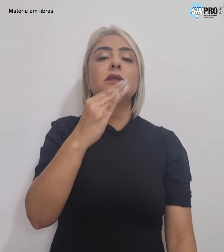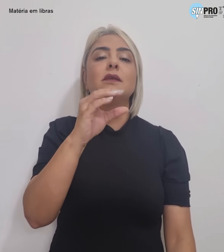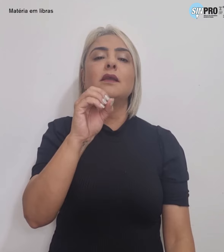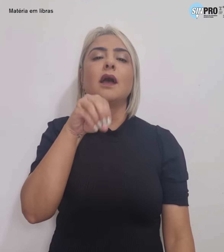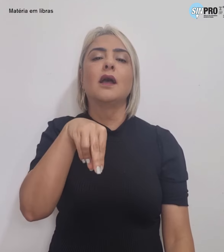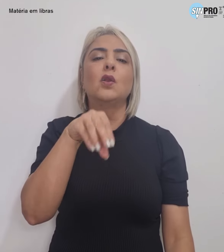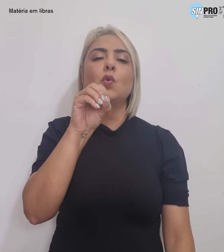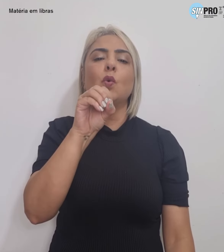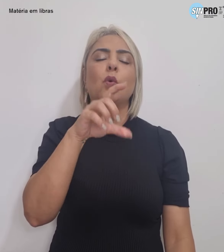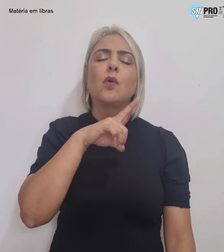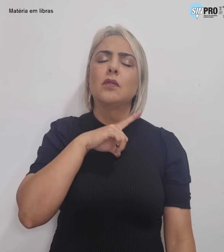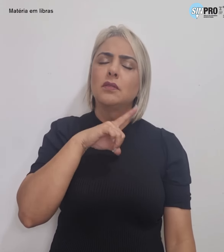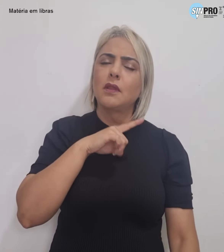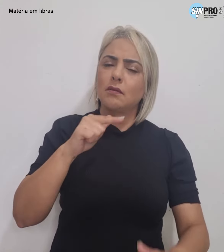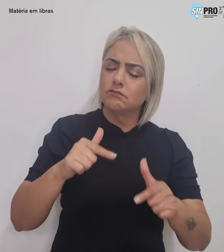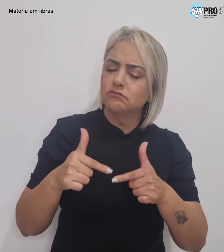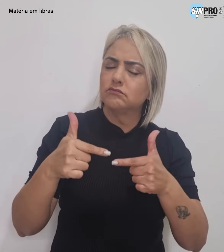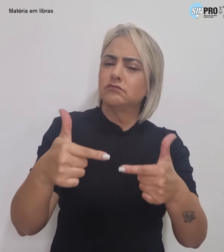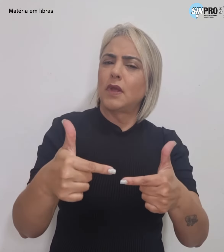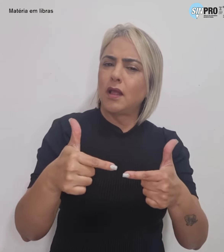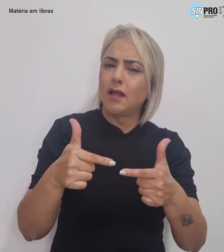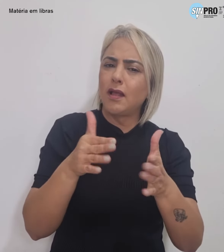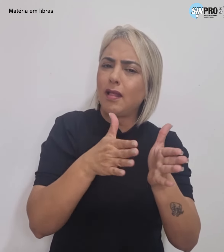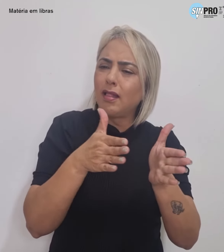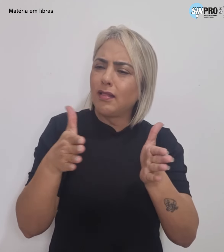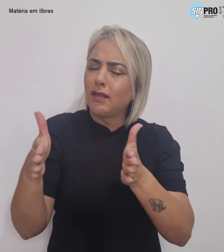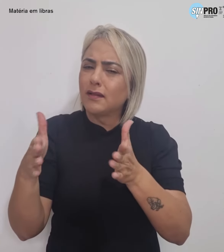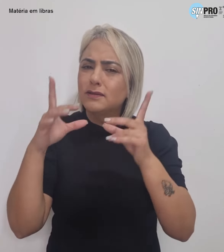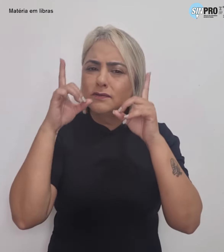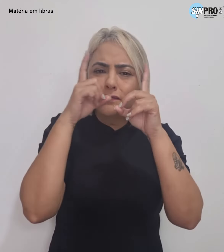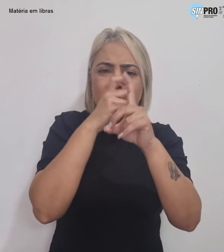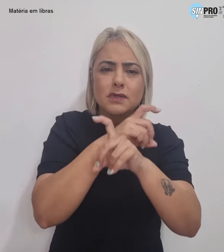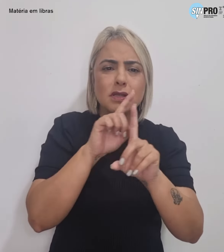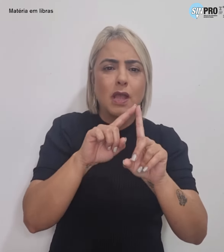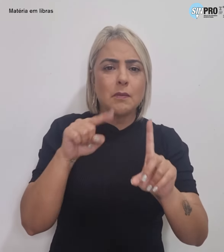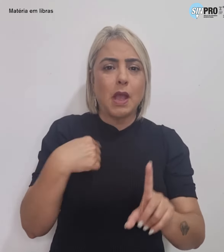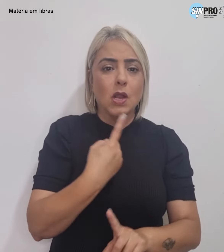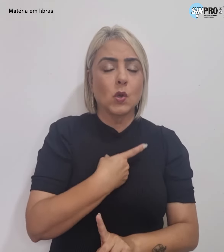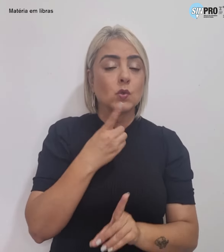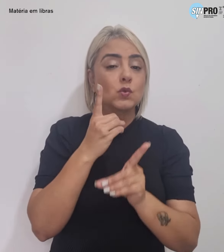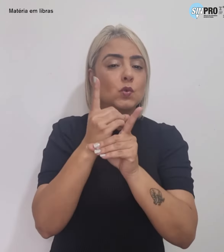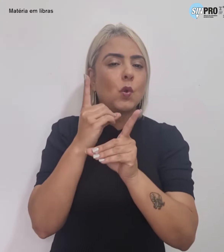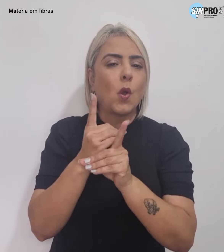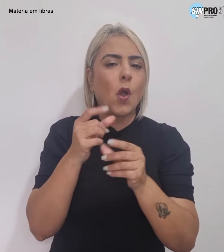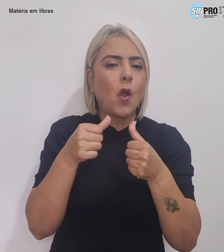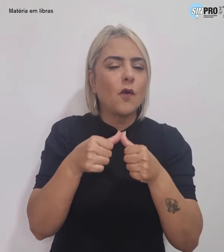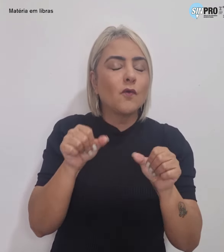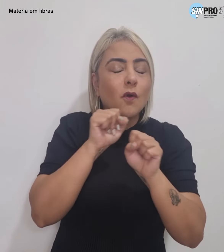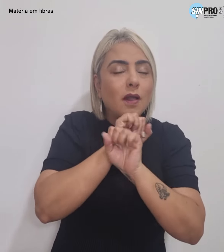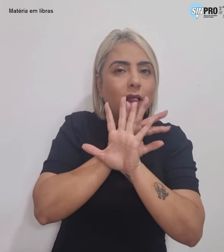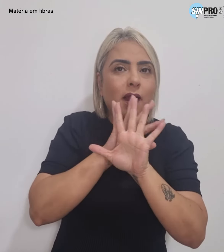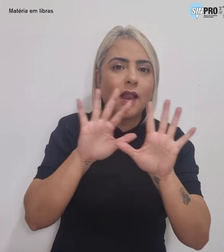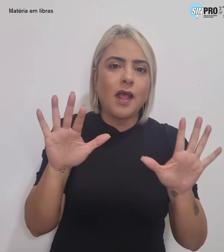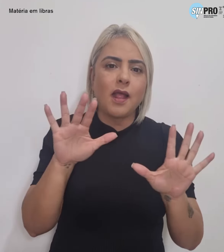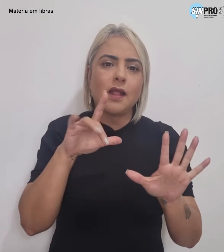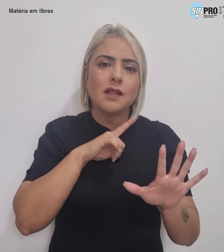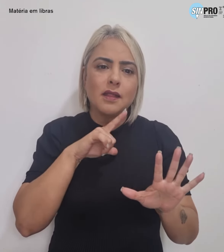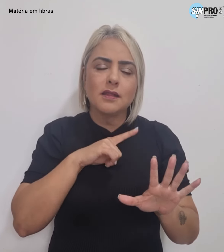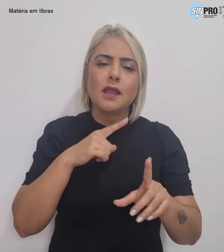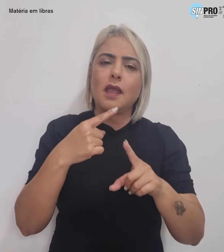Temos enfrentado tempos muito difíceis, mas no nosso encontro ficou nítido que temos muita disposição